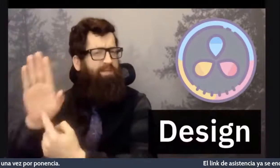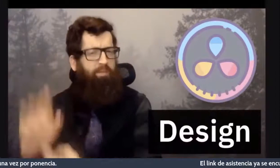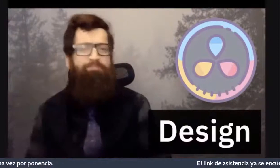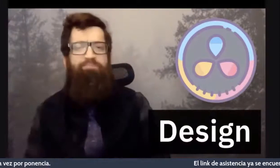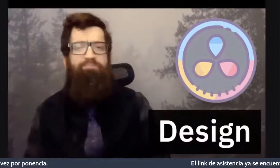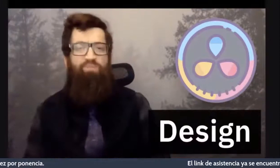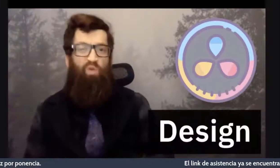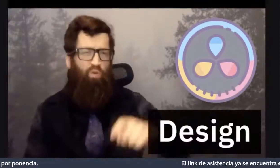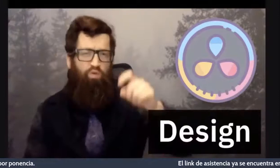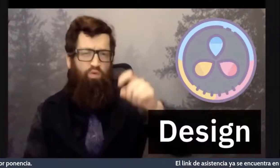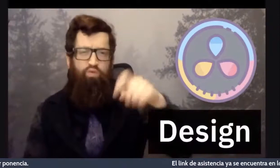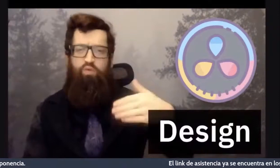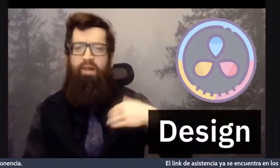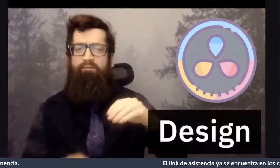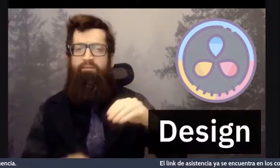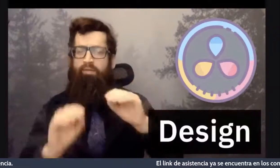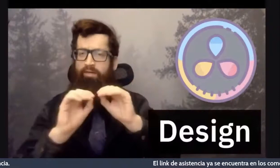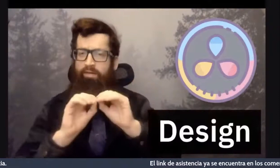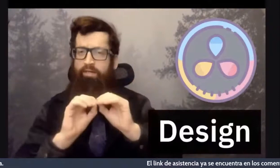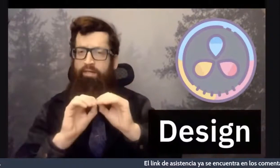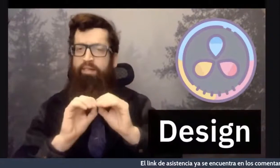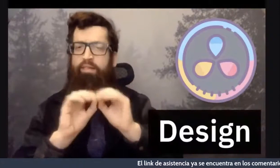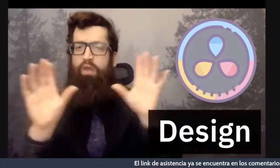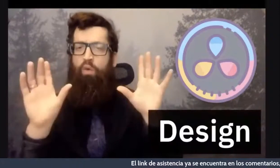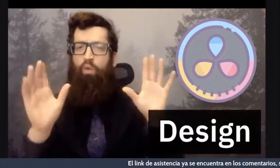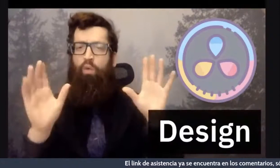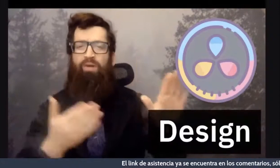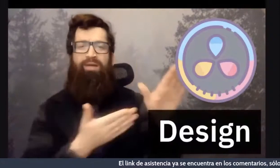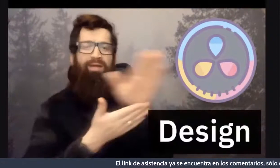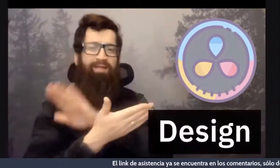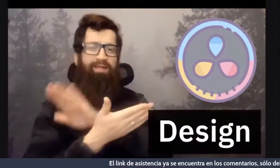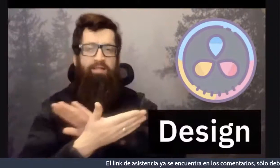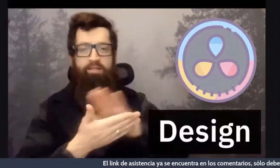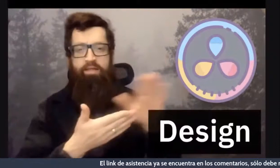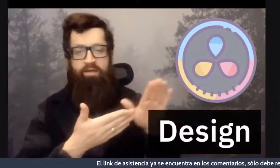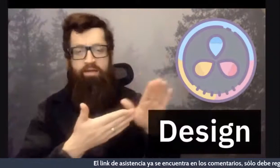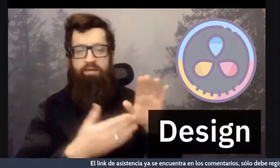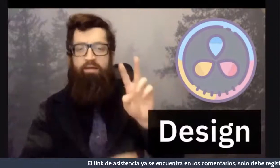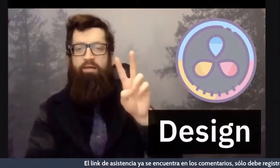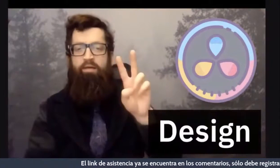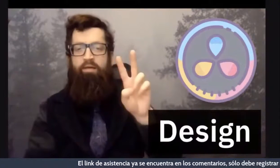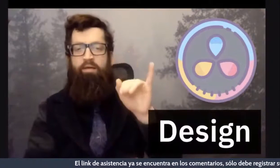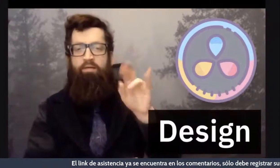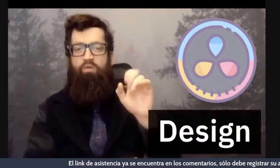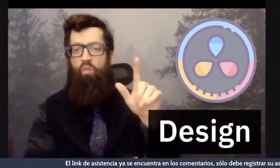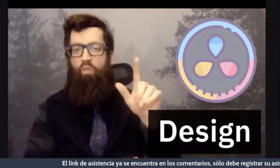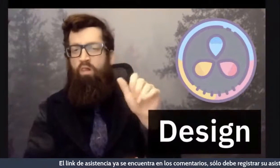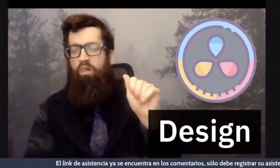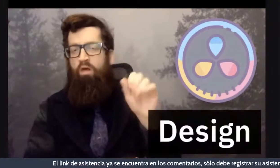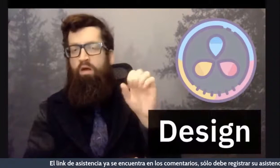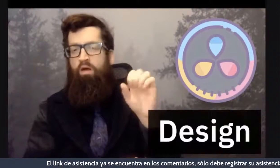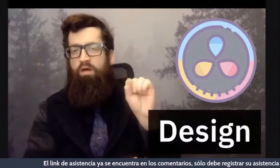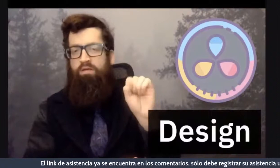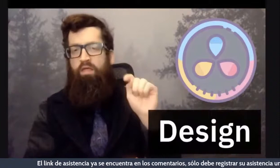una estética clara, limpia, visualmente hablando. La pantalla no debe estar muy